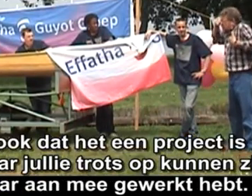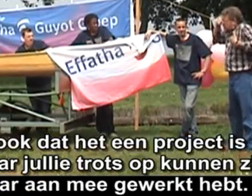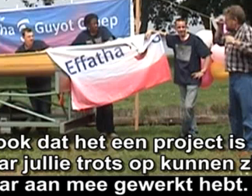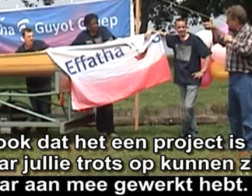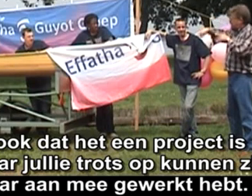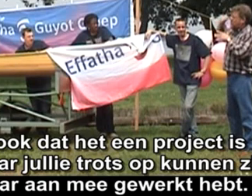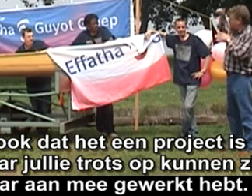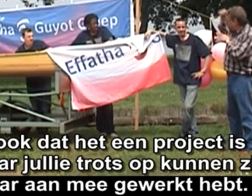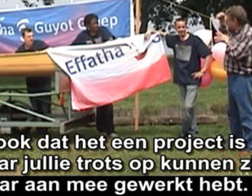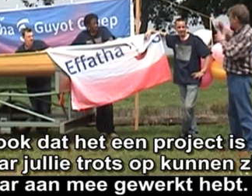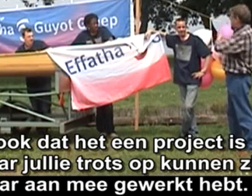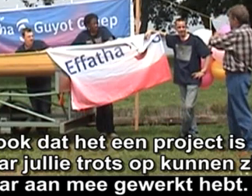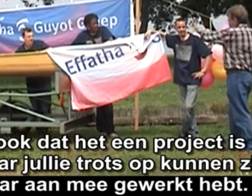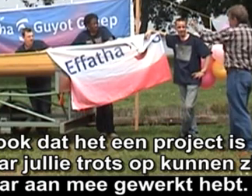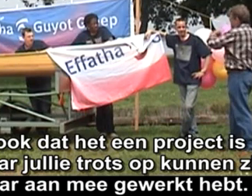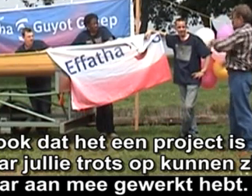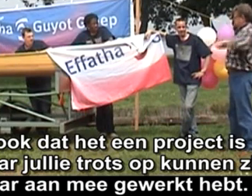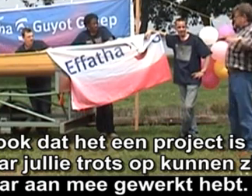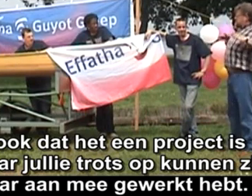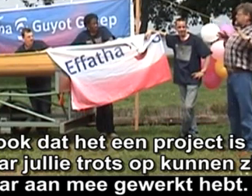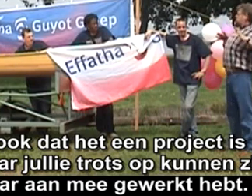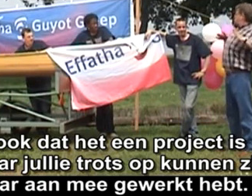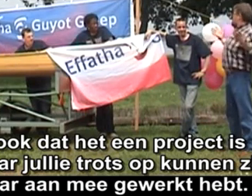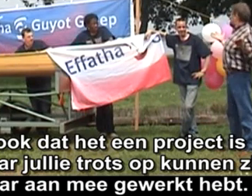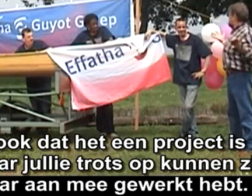geweest waar jullie trots op kunnen zijn. Dat je daar aan meegewerkt hebt.